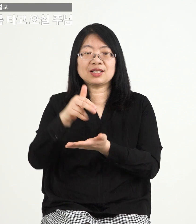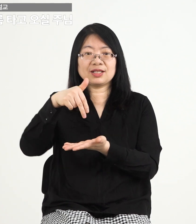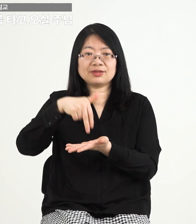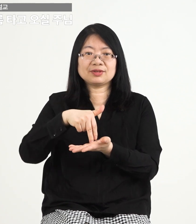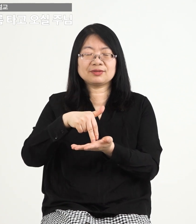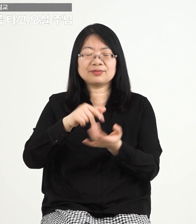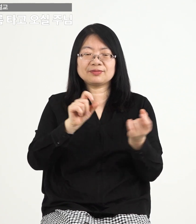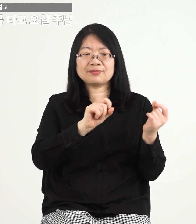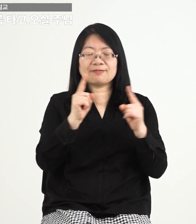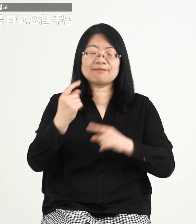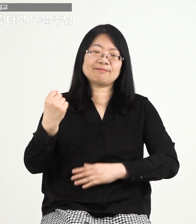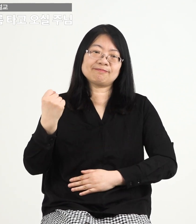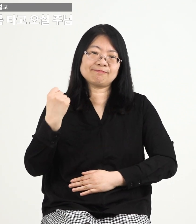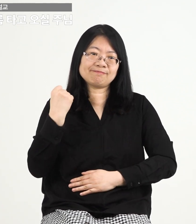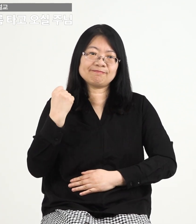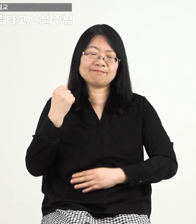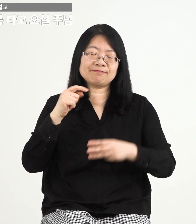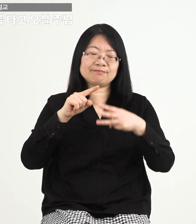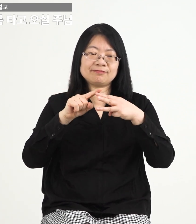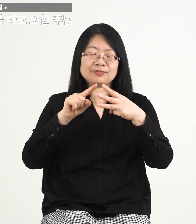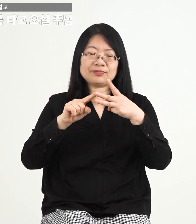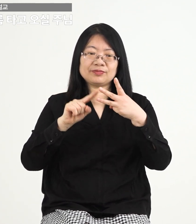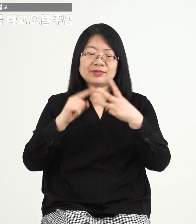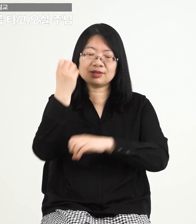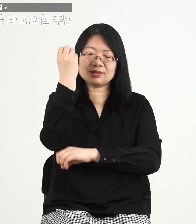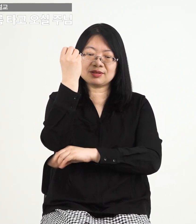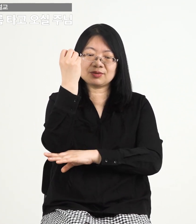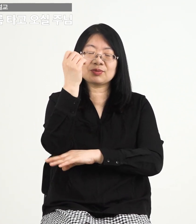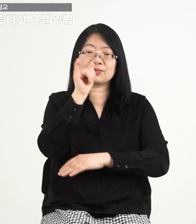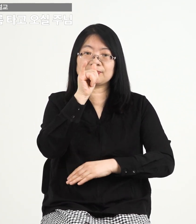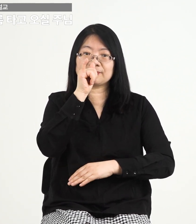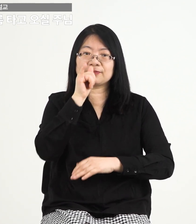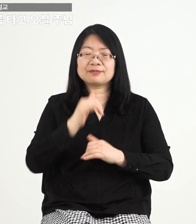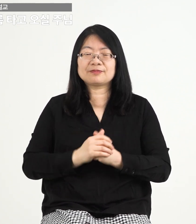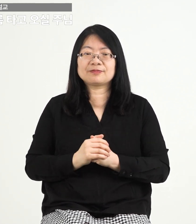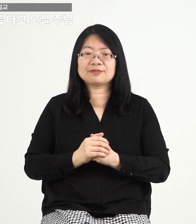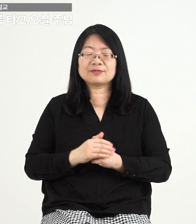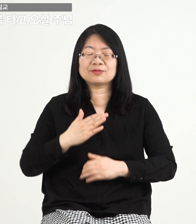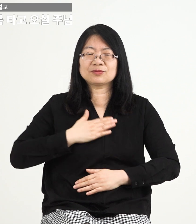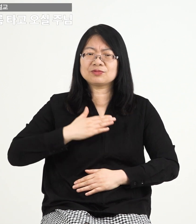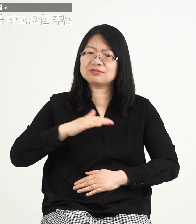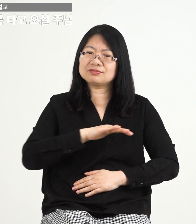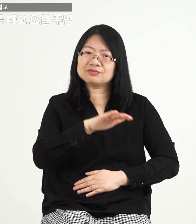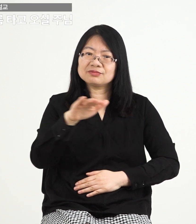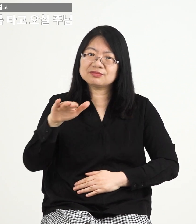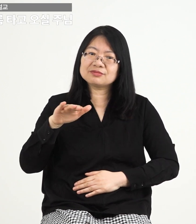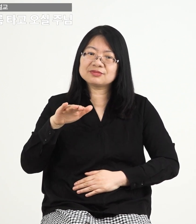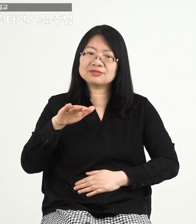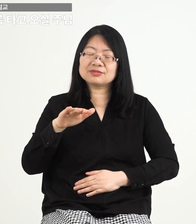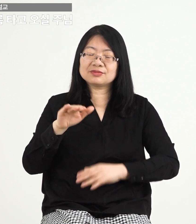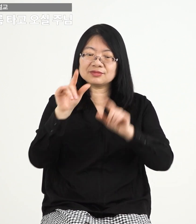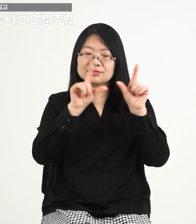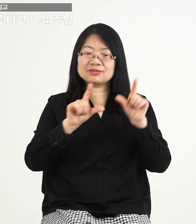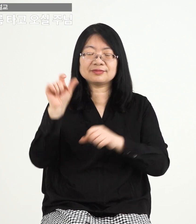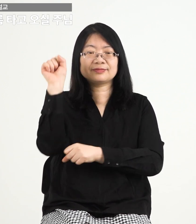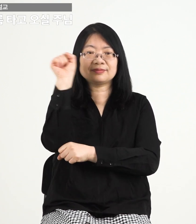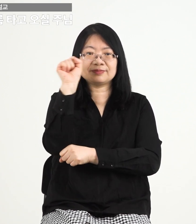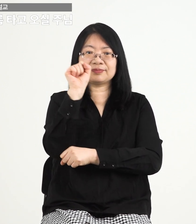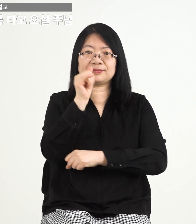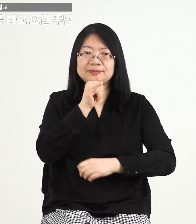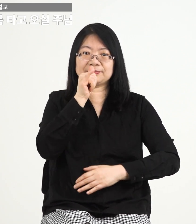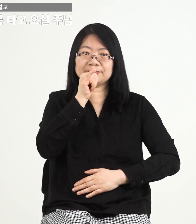공동체적으로도 회복력에 세 가지 기초가 있어요. 우리가 삶이 흔들리고